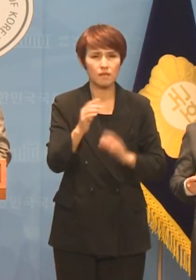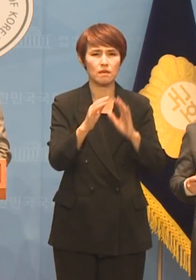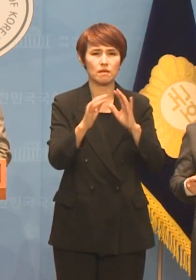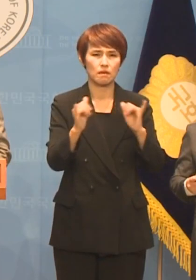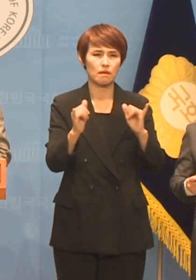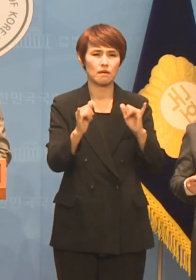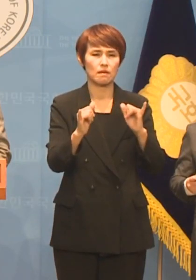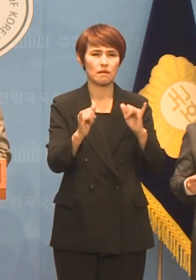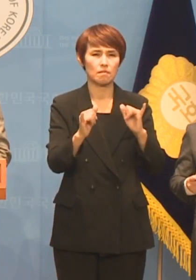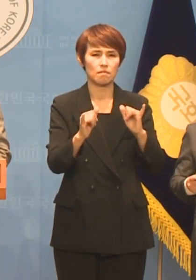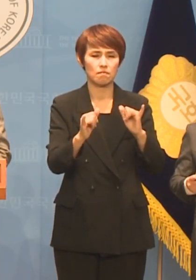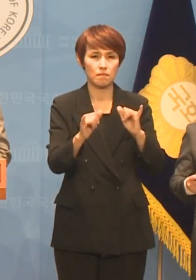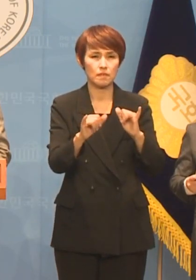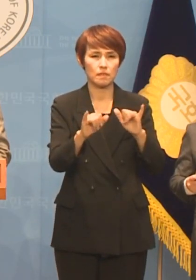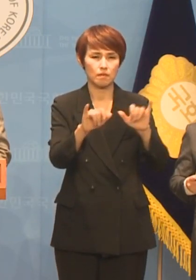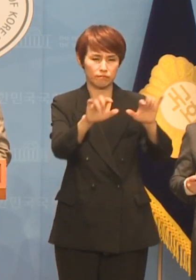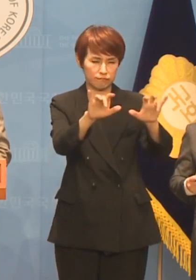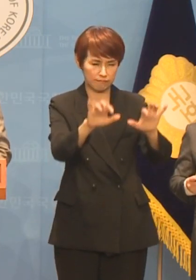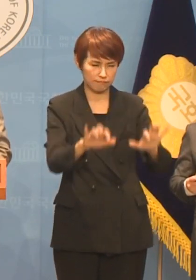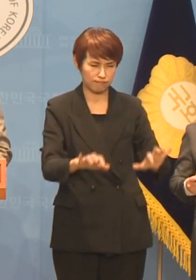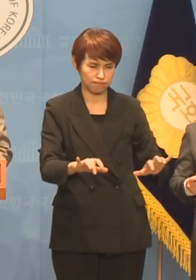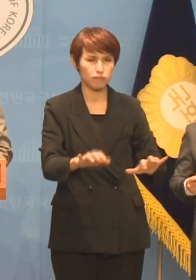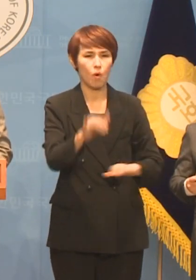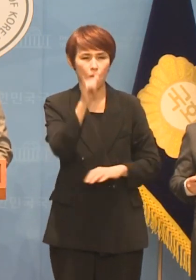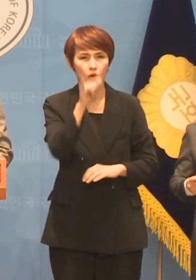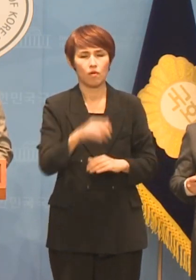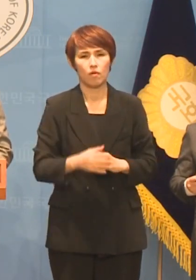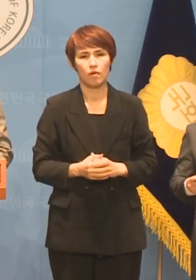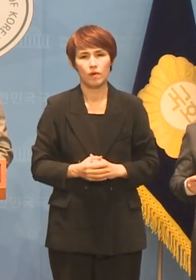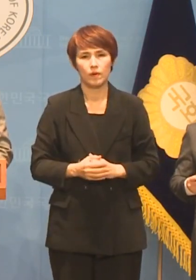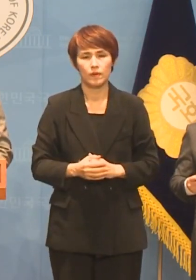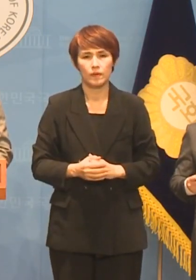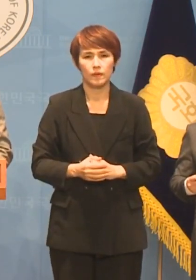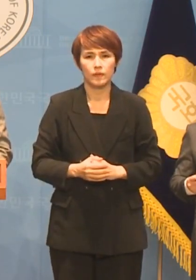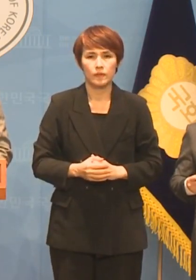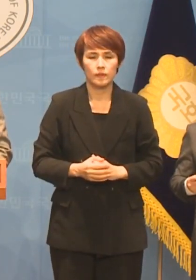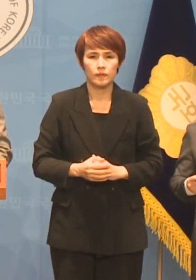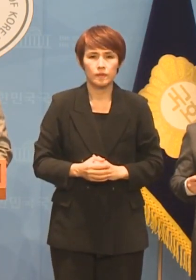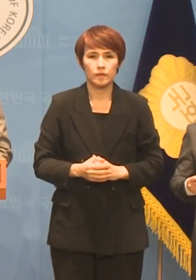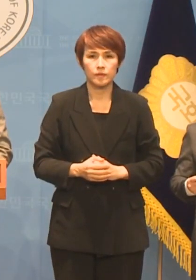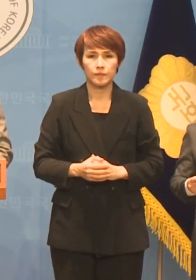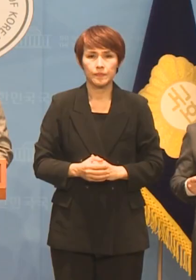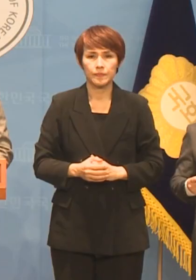있다. 저희들은 그렇게 봅니다. 특히